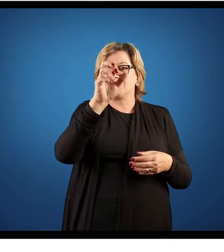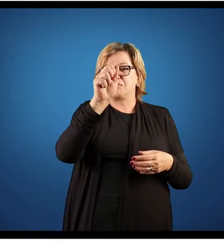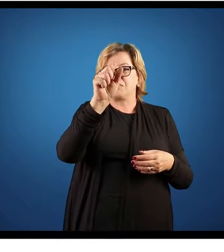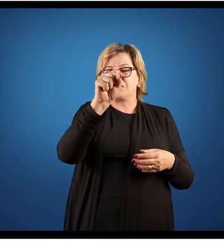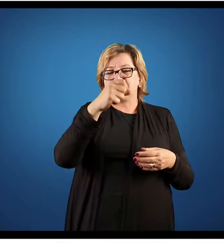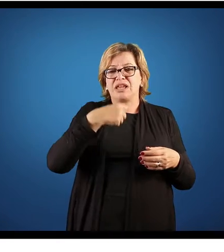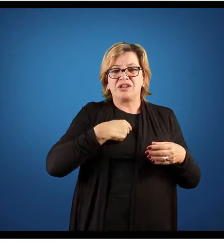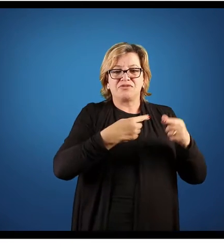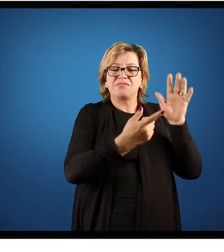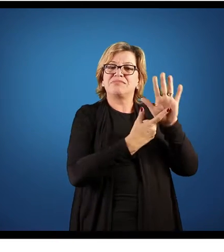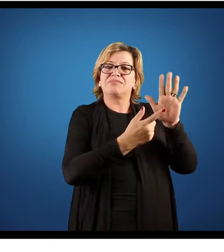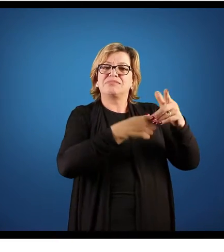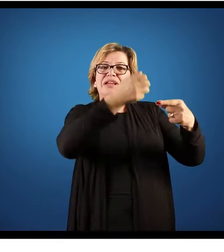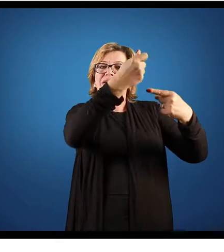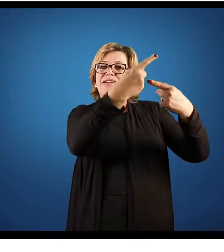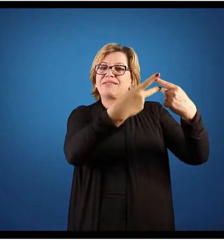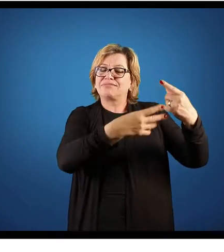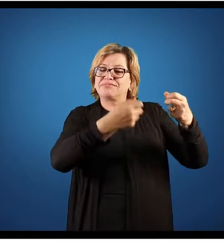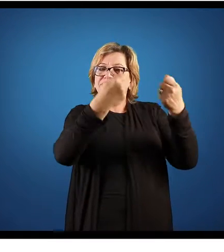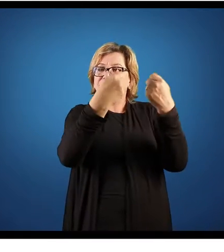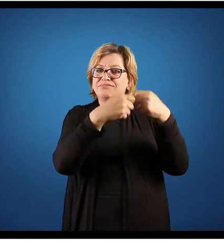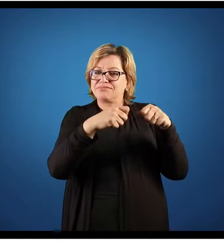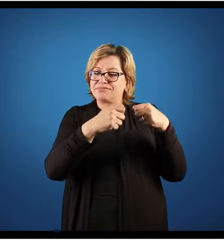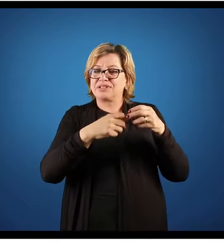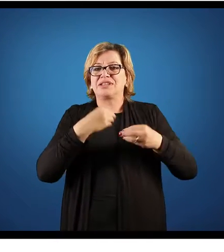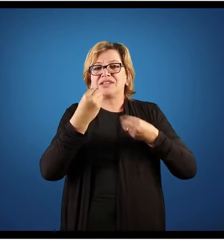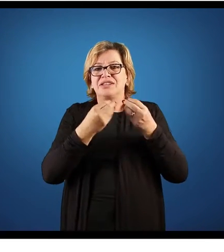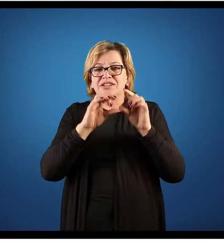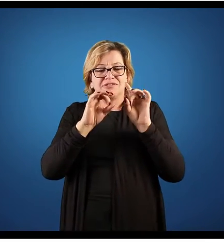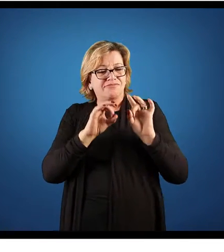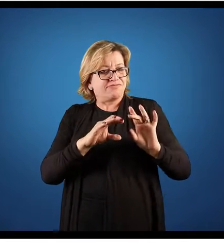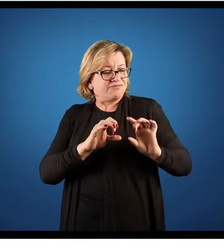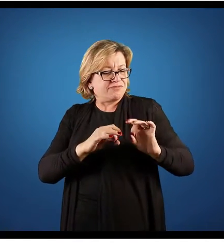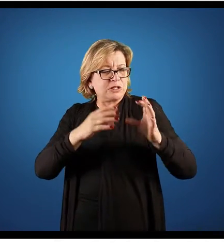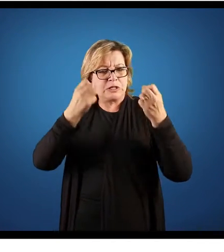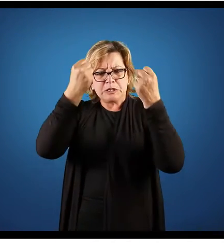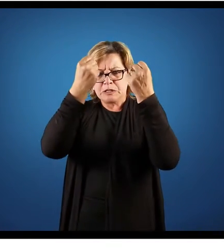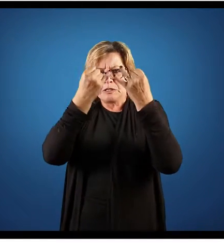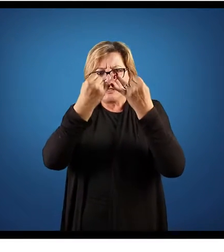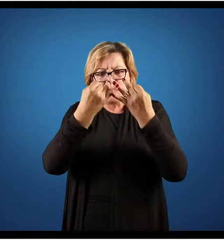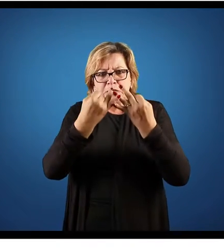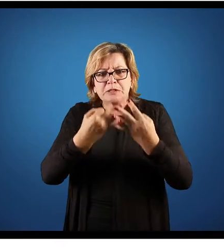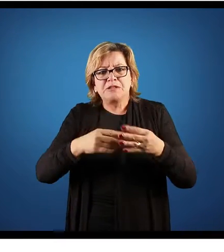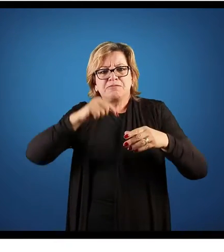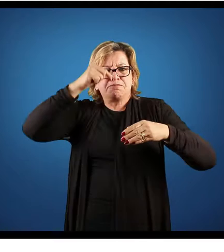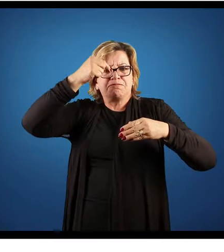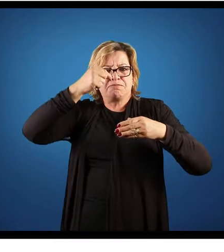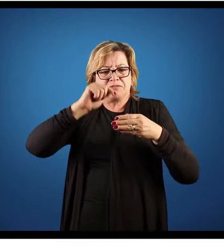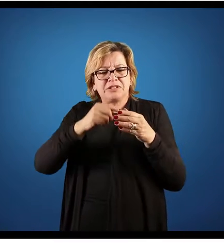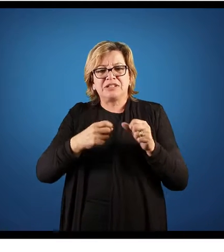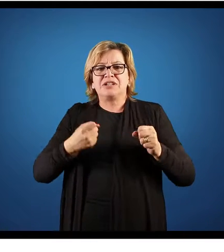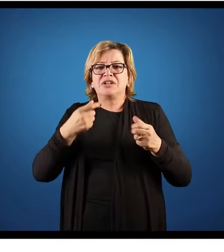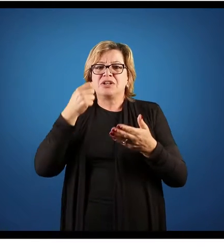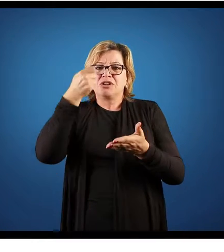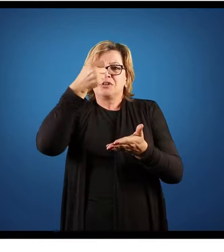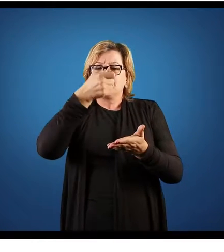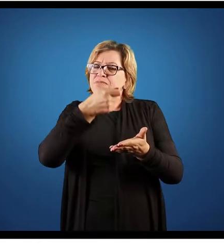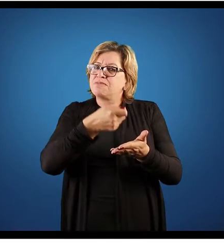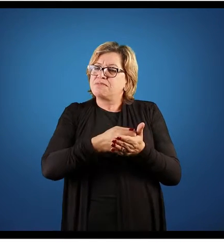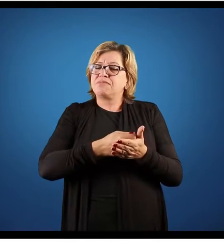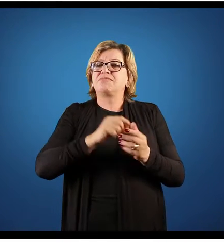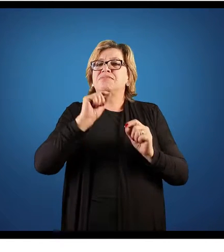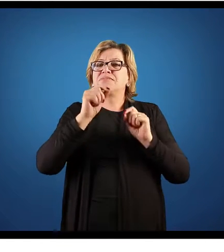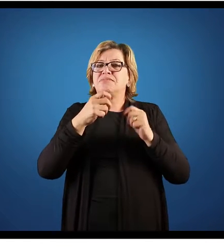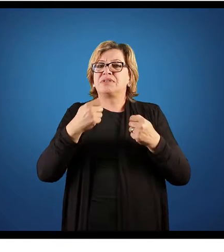características gerais de se bem que eu preciso de uma forma mais específica possível para que realmente aquilo que eu preciso comprar seja exatamente